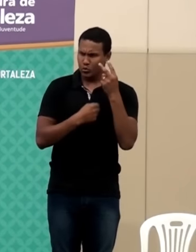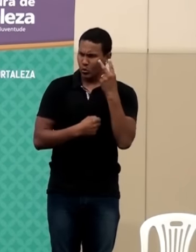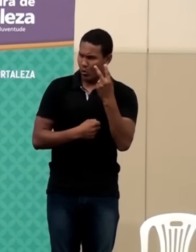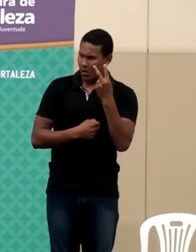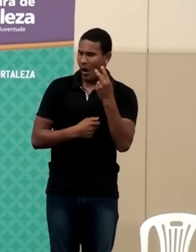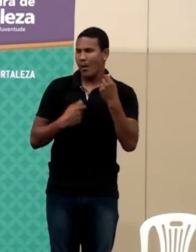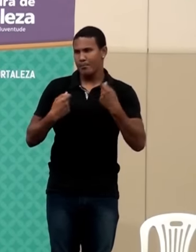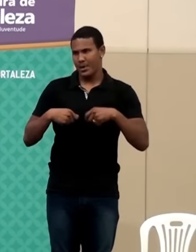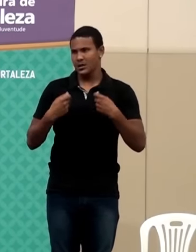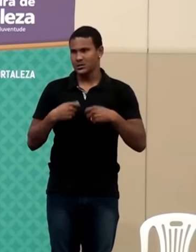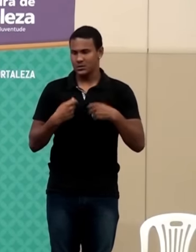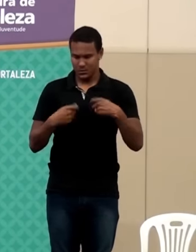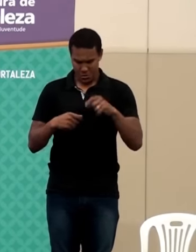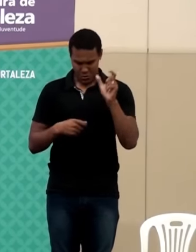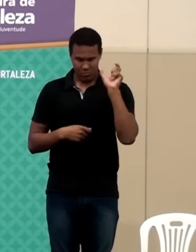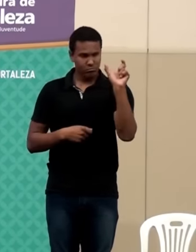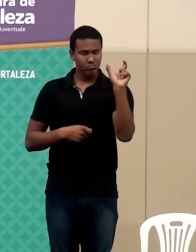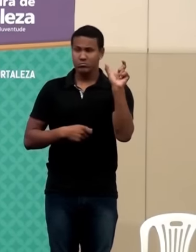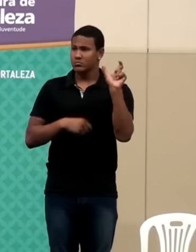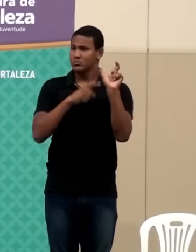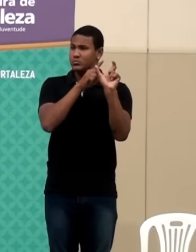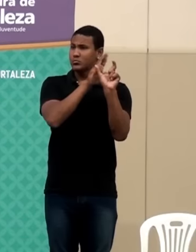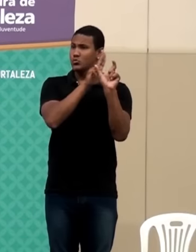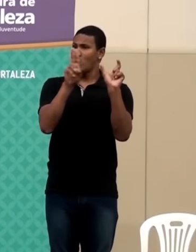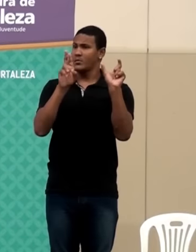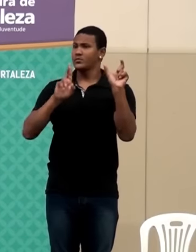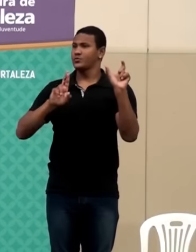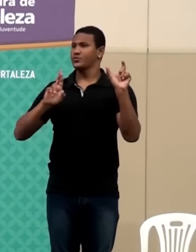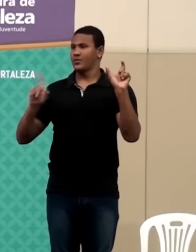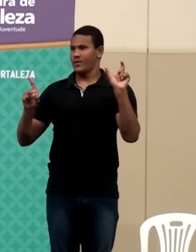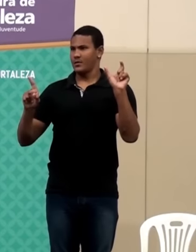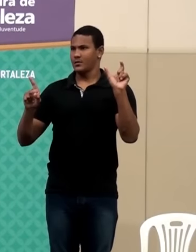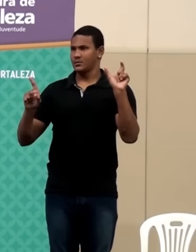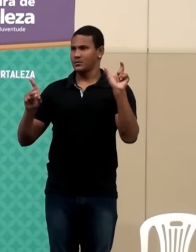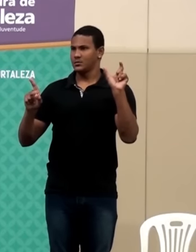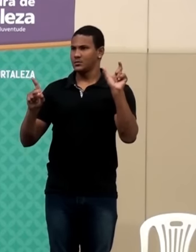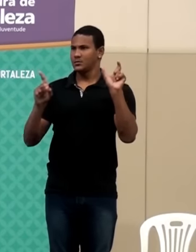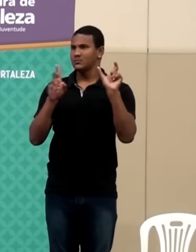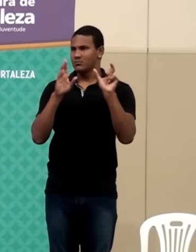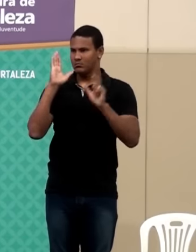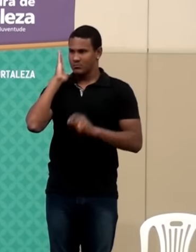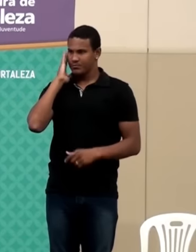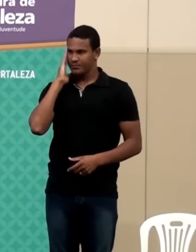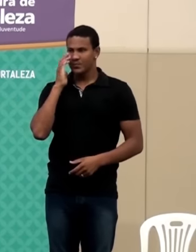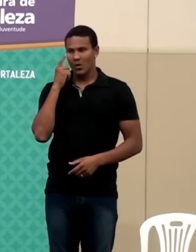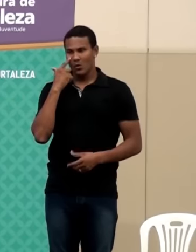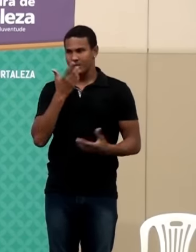diferente para cada uma dessas bases que são formadas. Aí é o que a gente vai ver agora. Olha só.